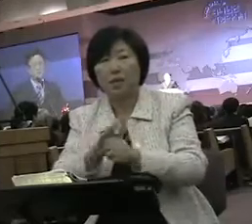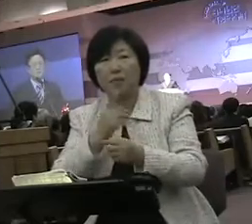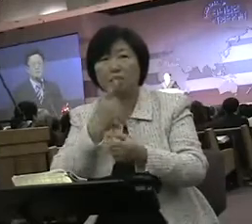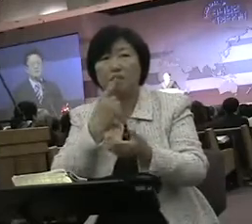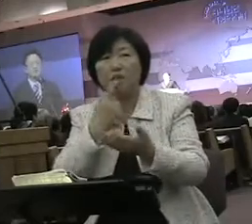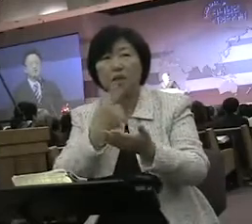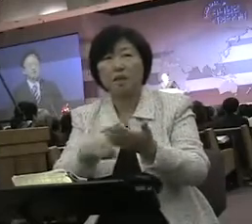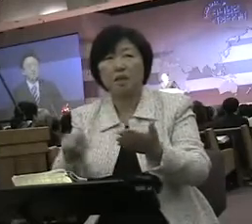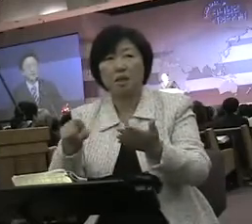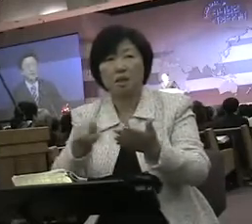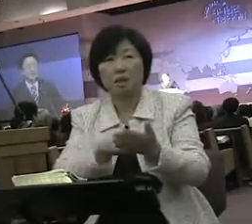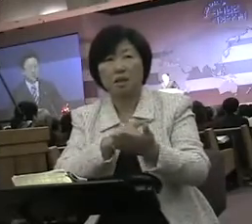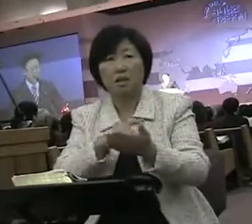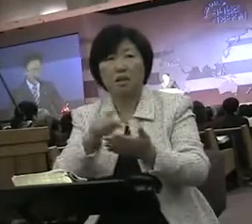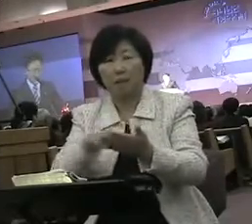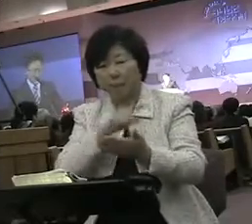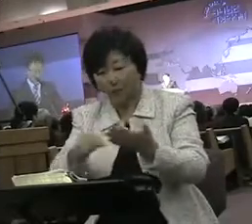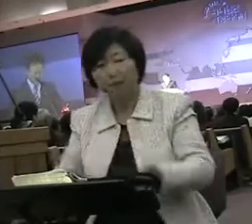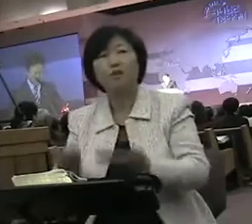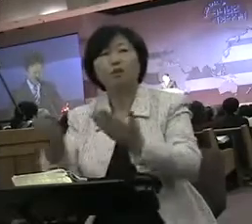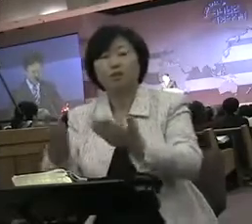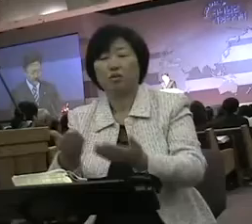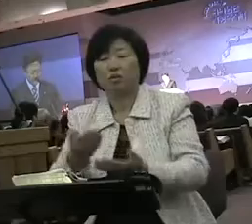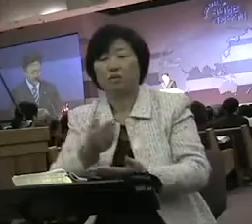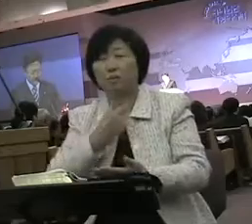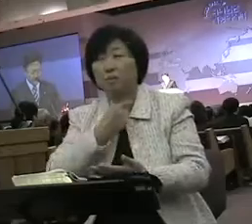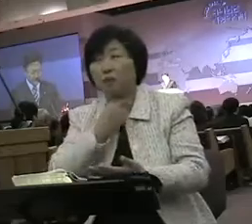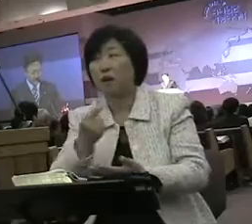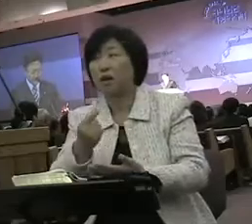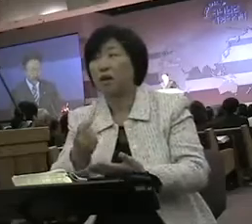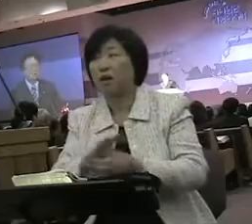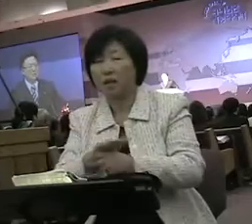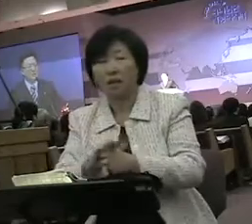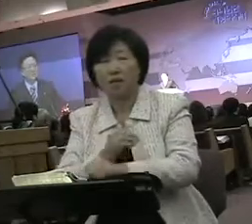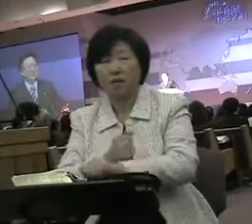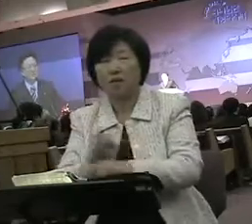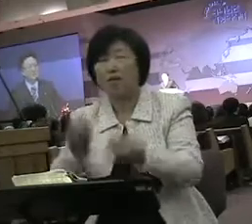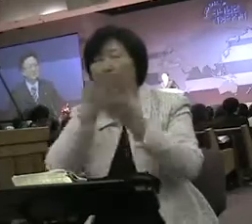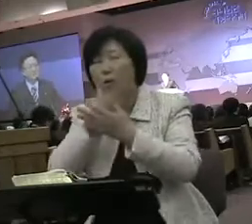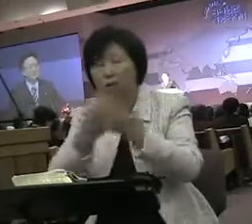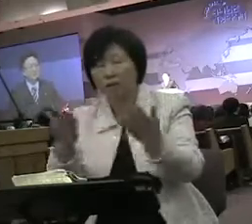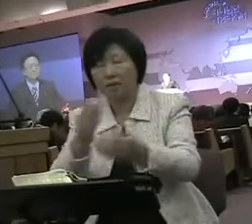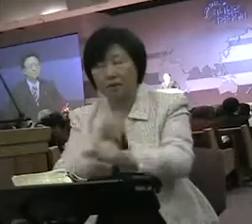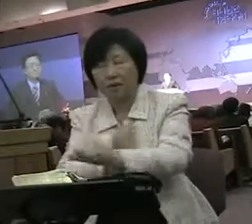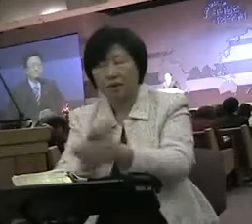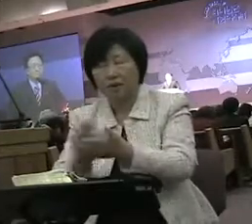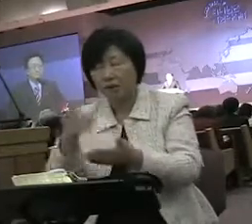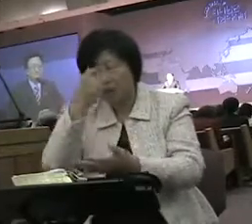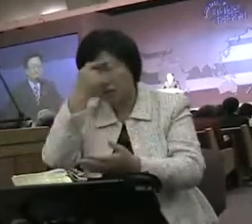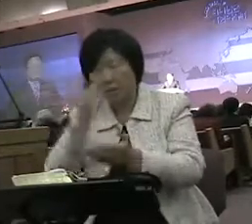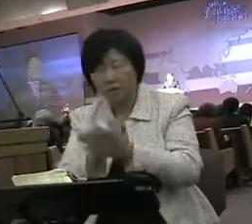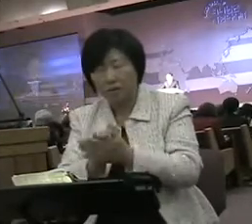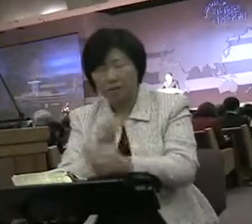갚겠습니다. 여러분, 정말 감사합니다. 여러분, 축복합니다. 기도하겠습니다.